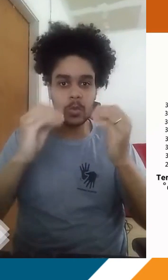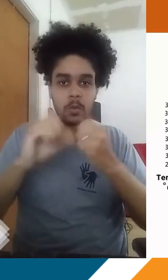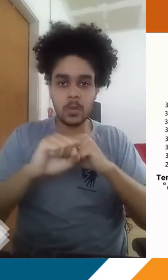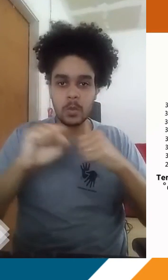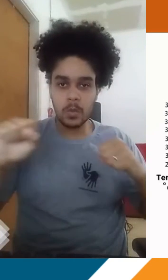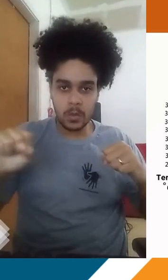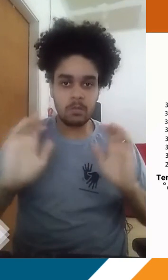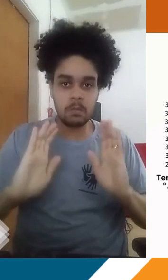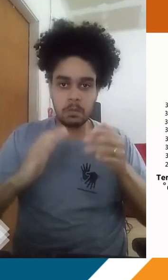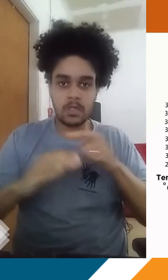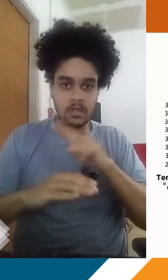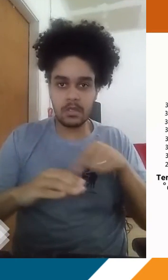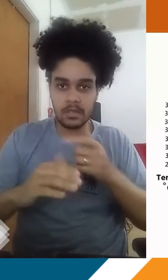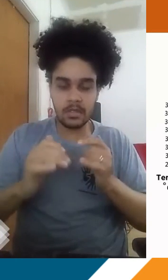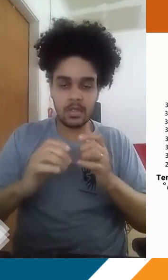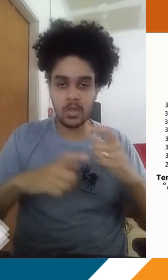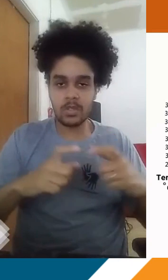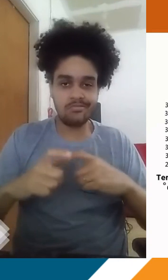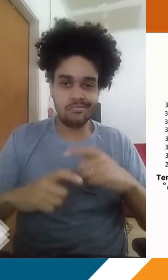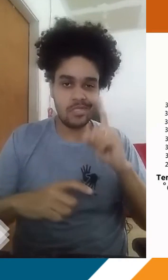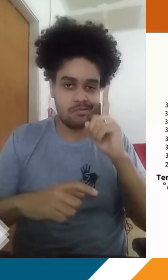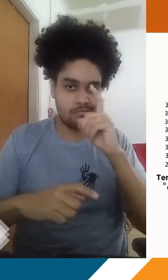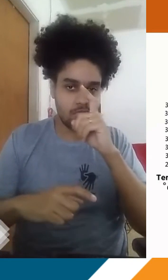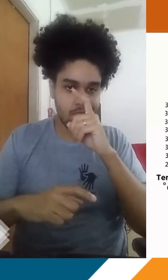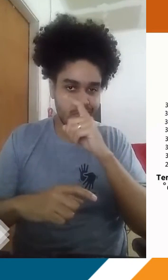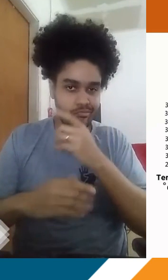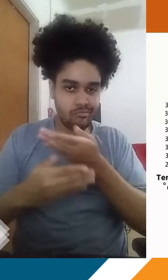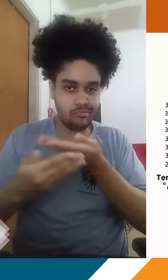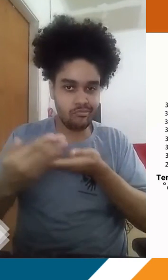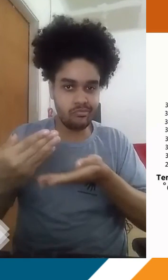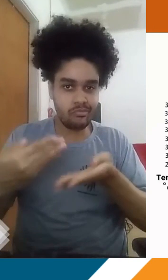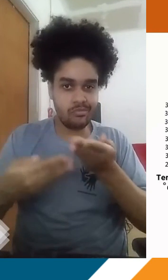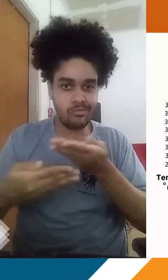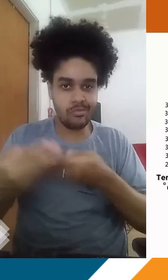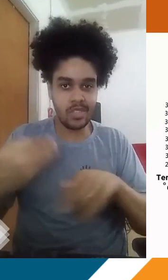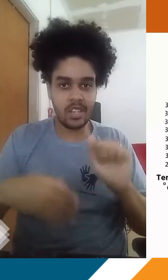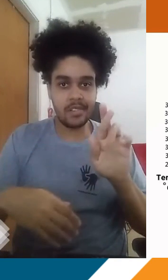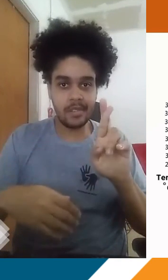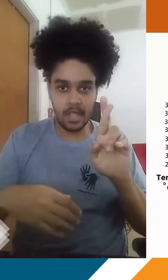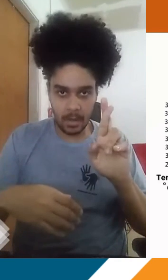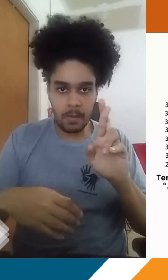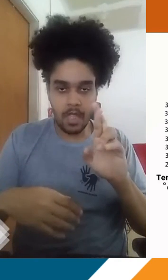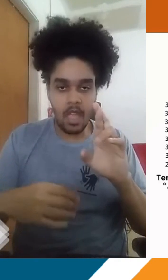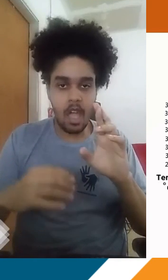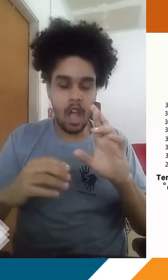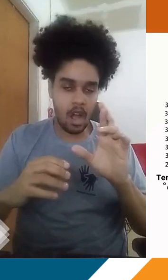altos que se concentram nesses lugares e acaba dificultando a troca aí do ar, das